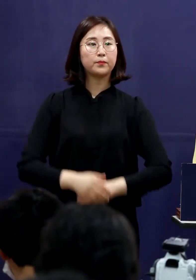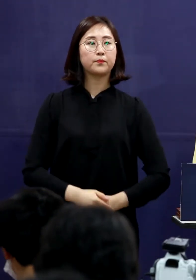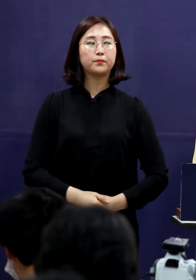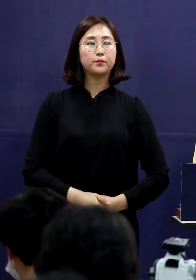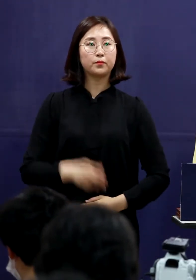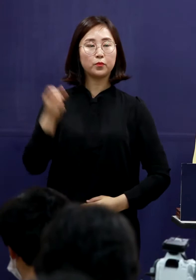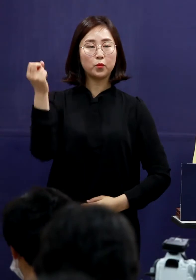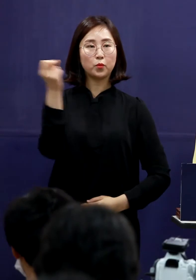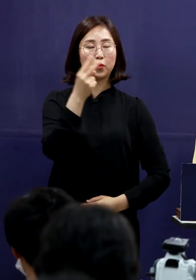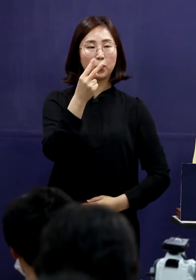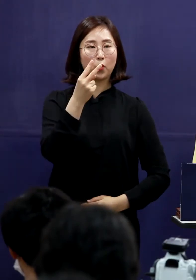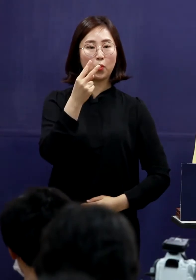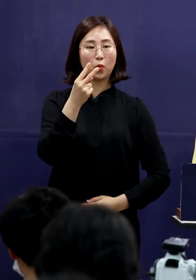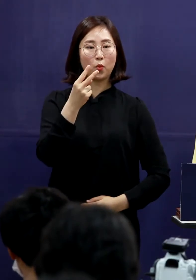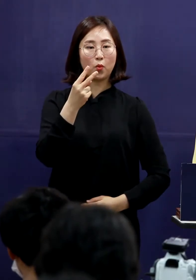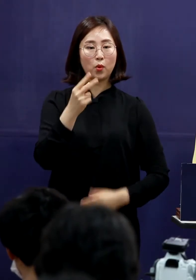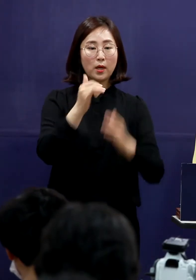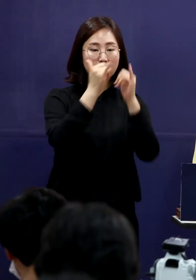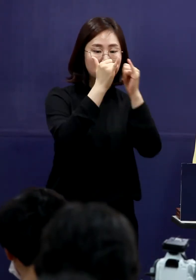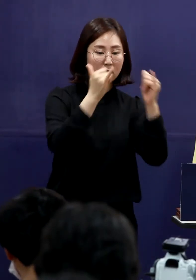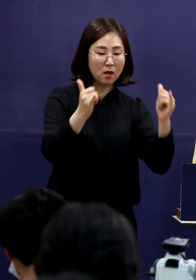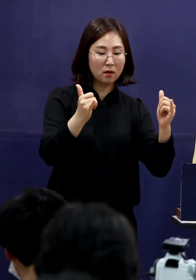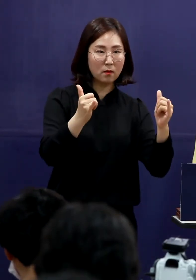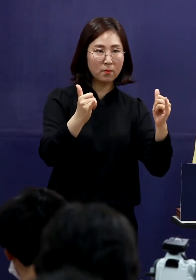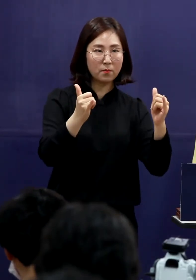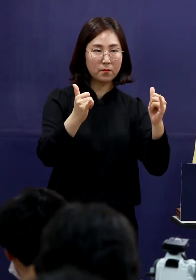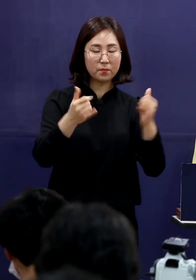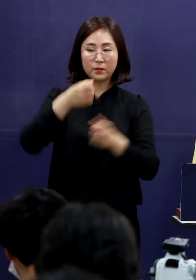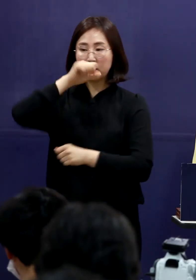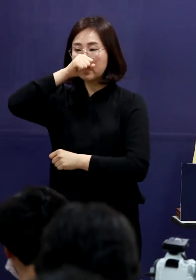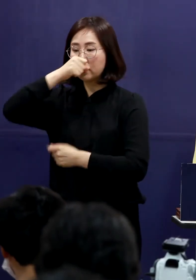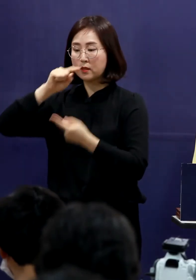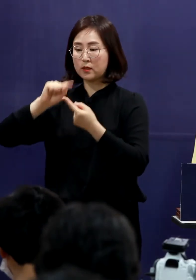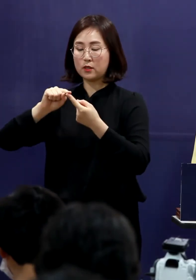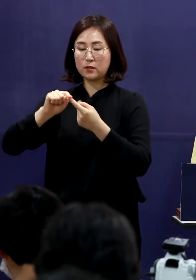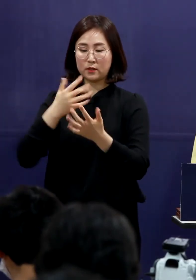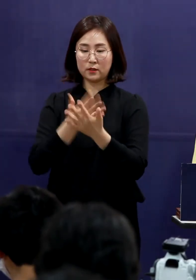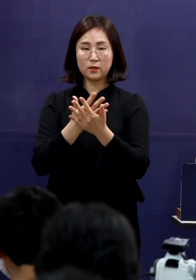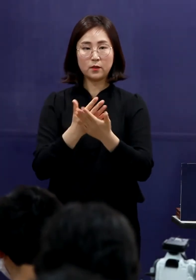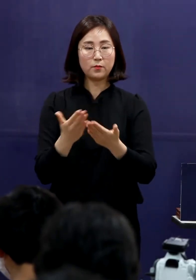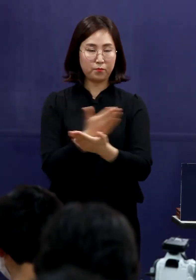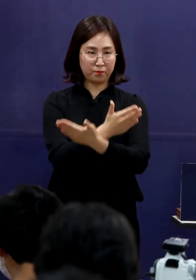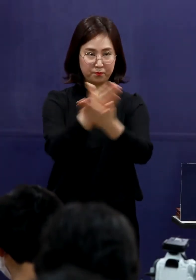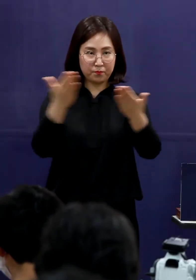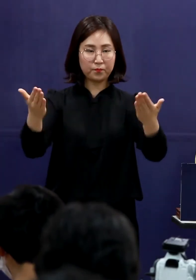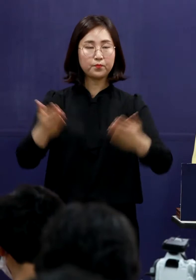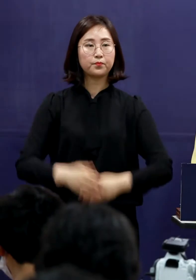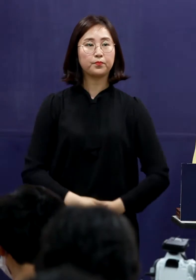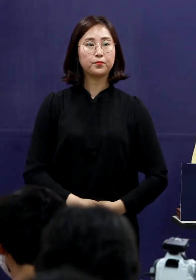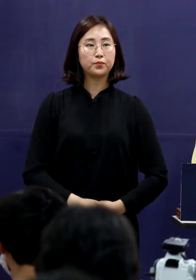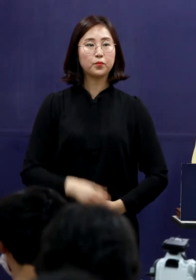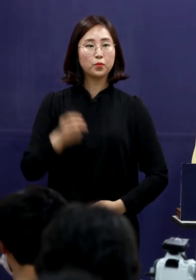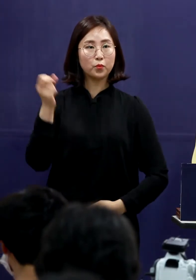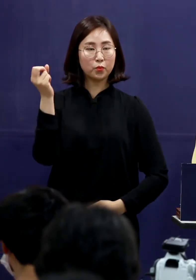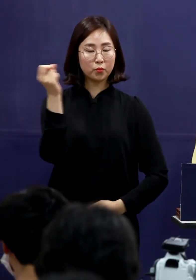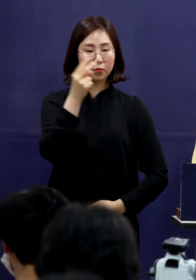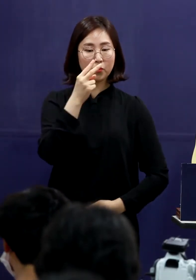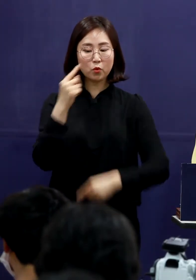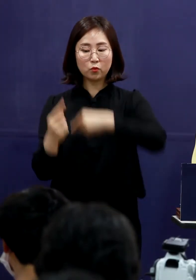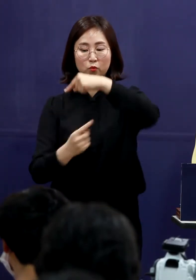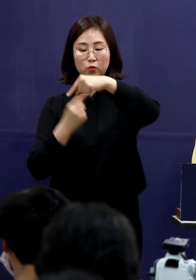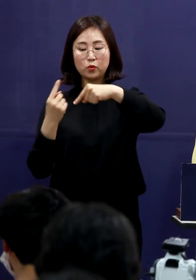또 인원과 예산 부분은 자료 좀 드리도록 하겠습니다. 그리고 어느 정도 좀 운영을 해본